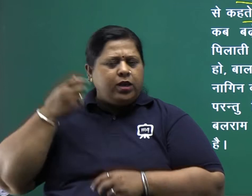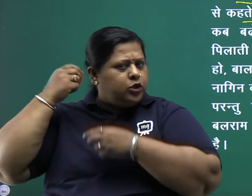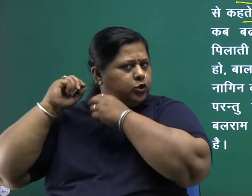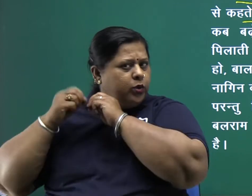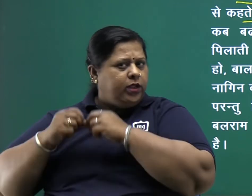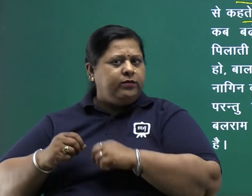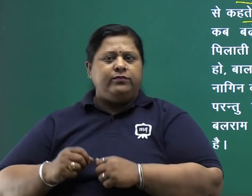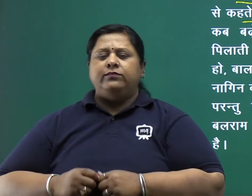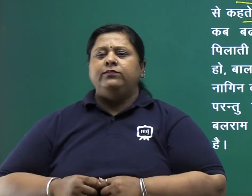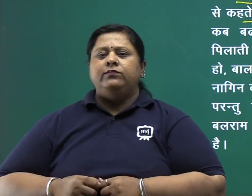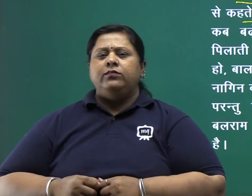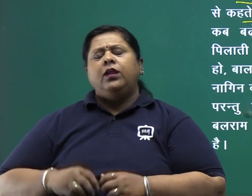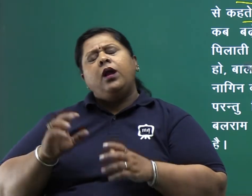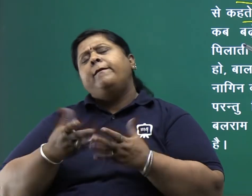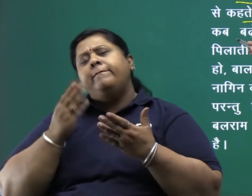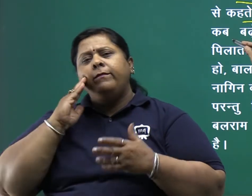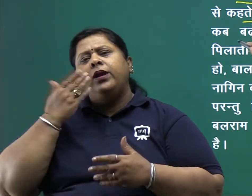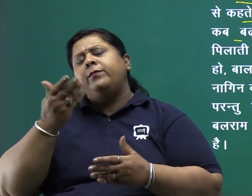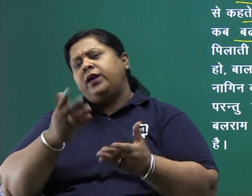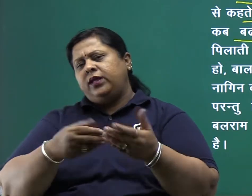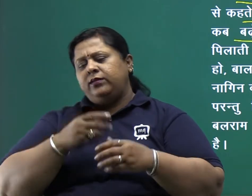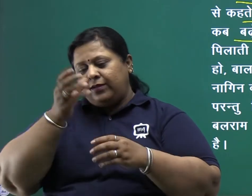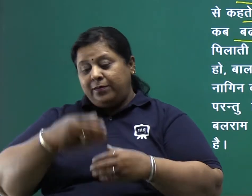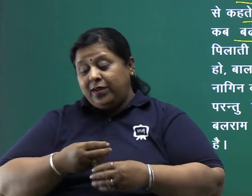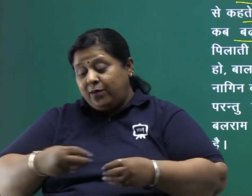चोटी कब बढ़ेगी?